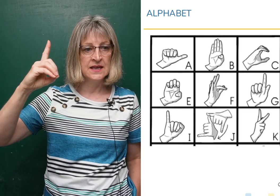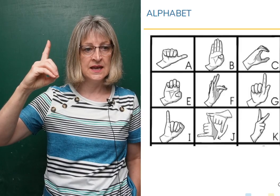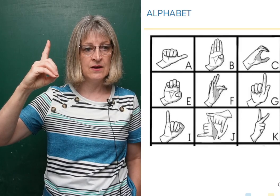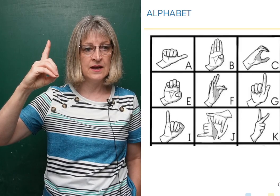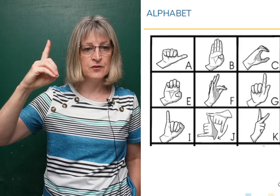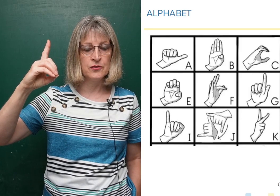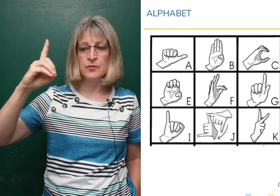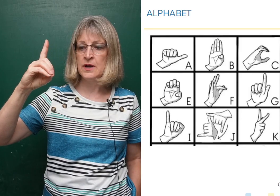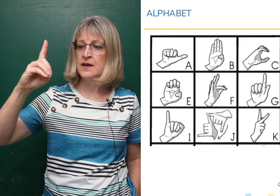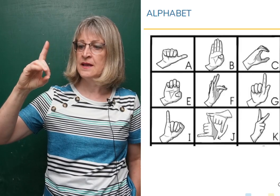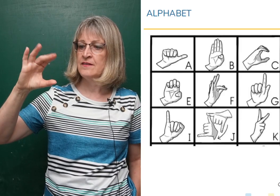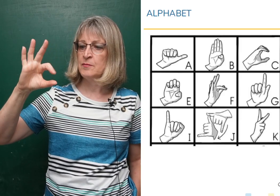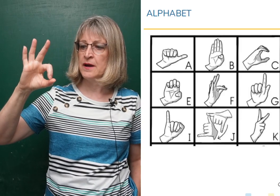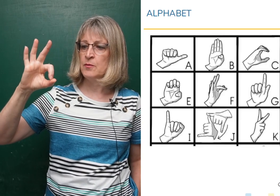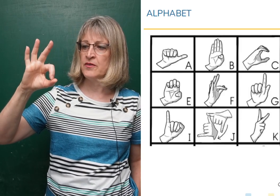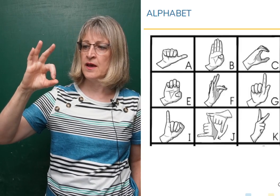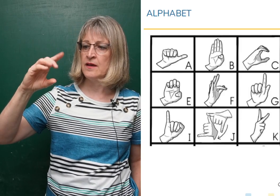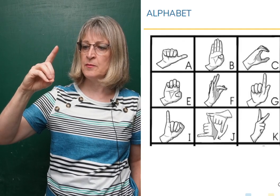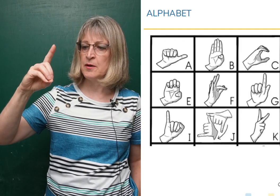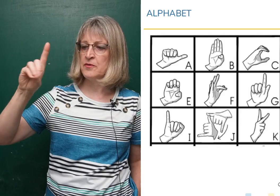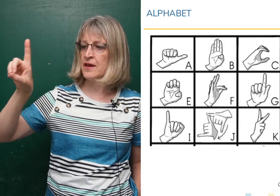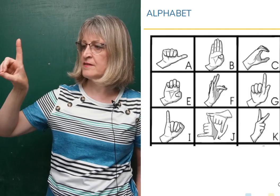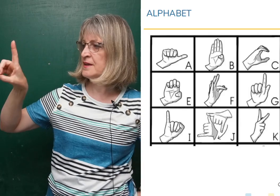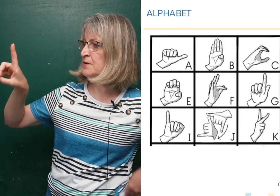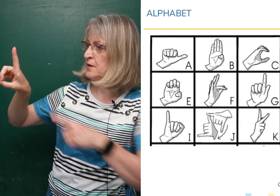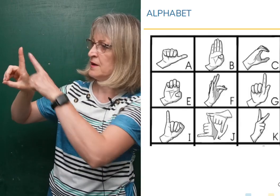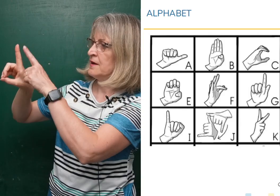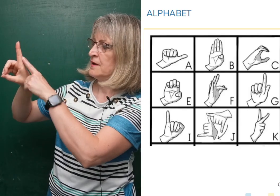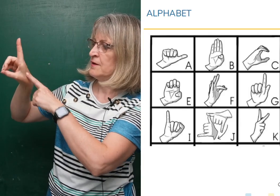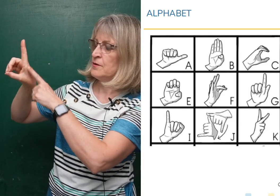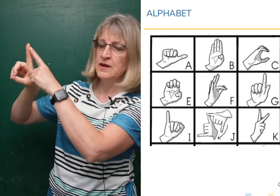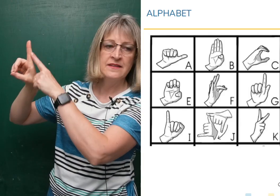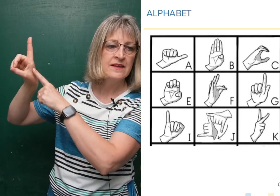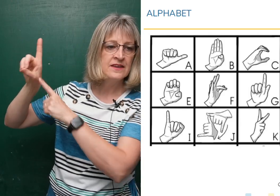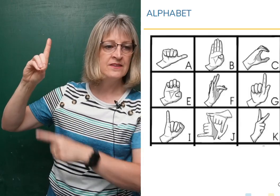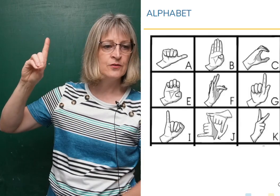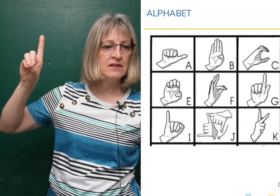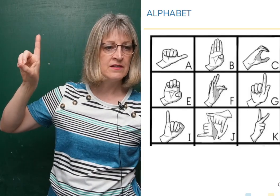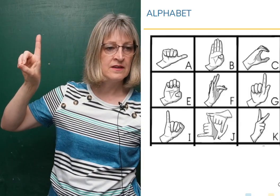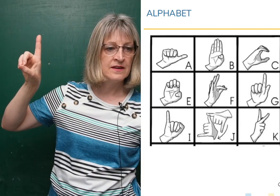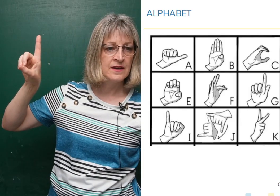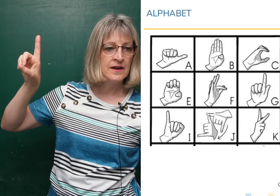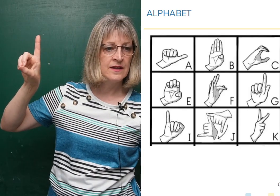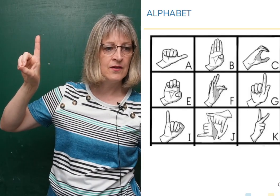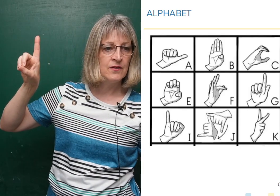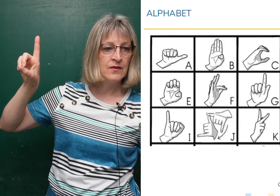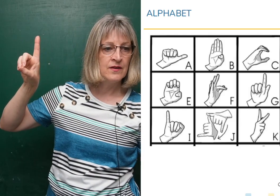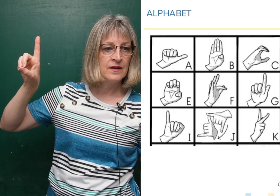Alors, attention, hein, c'est pas comme ça, c'est pas comme ça, c'est l'index qui se lève. Non,